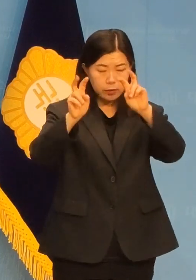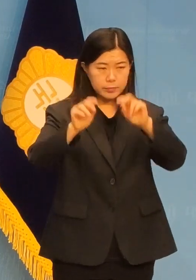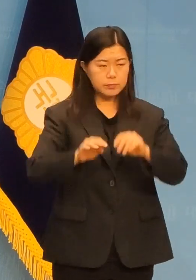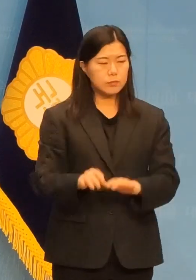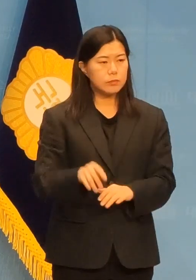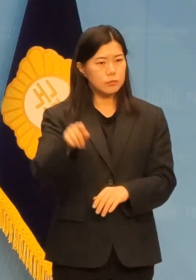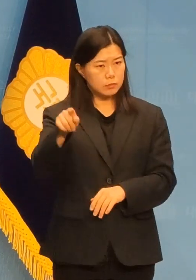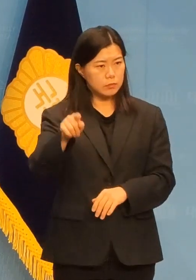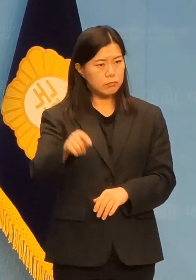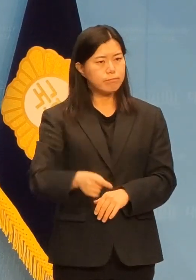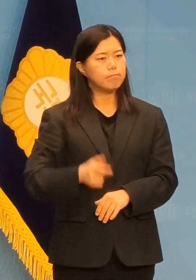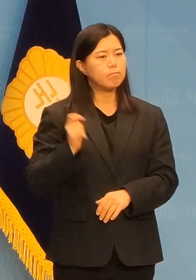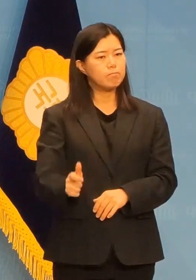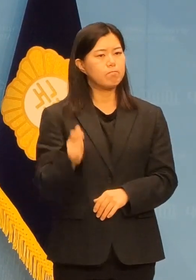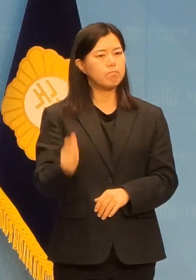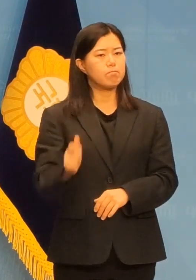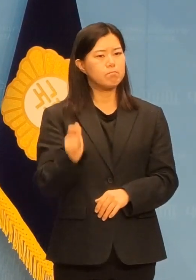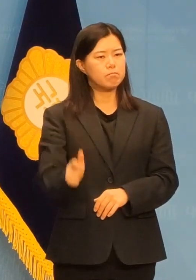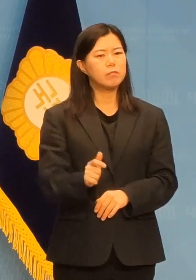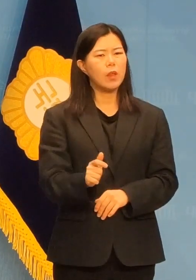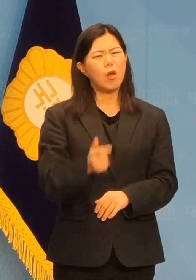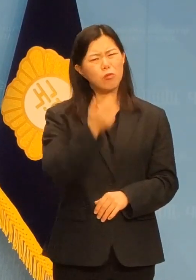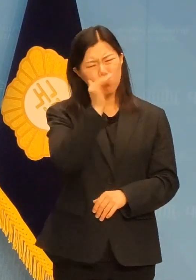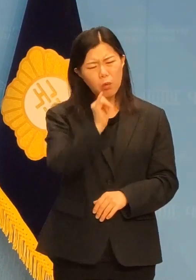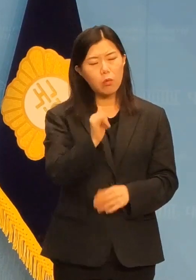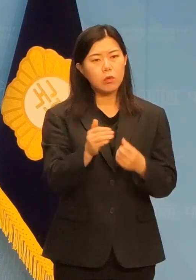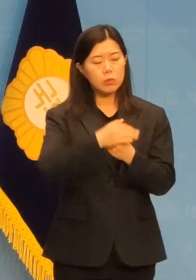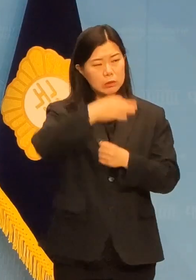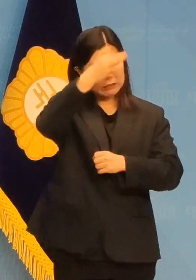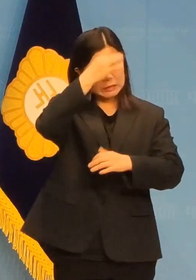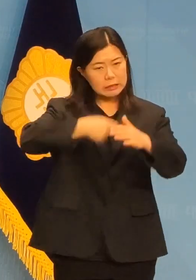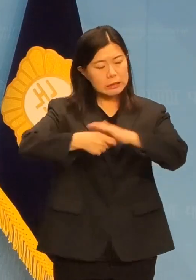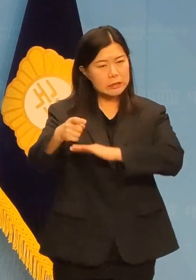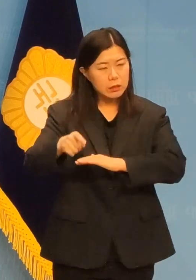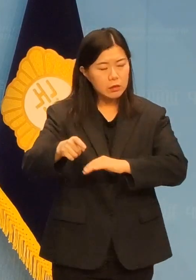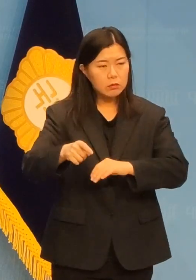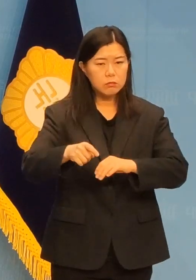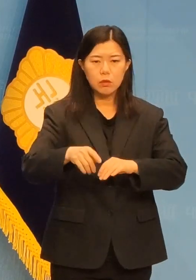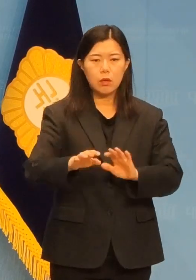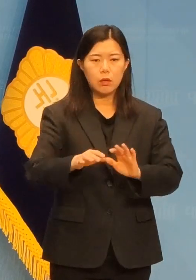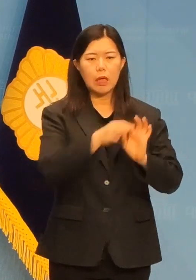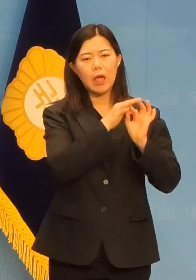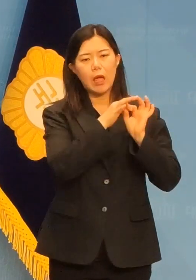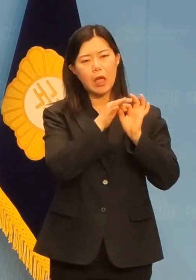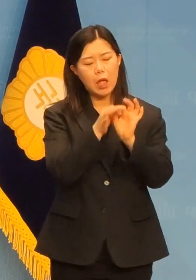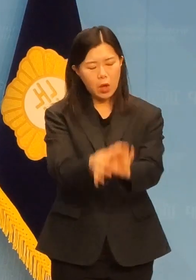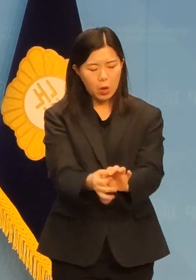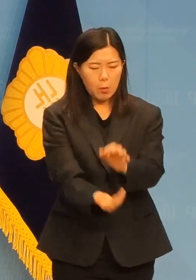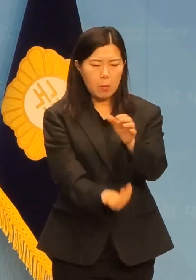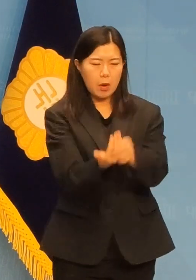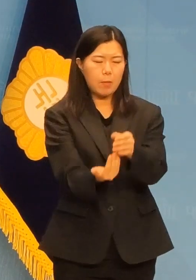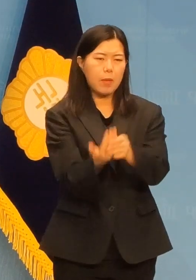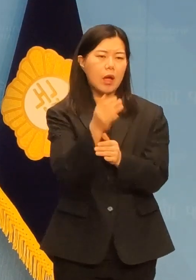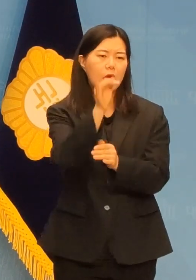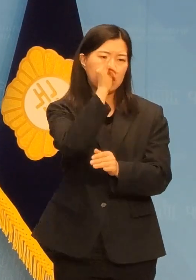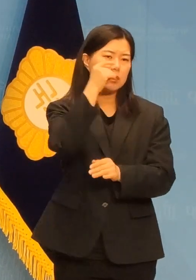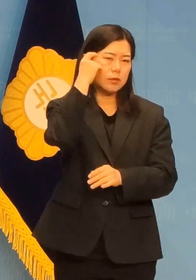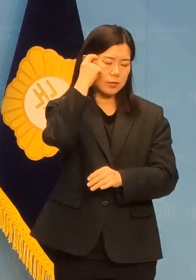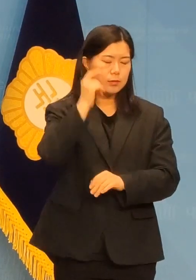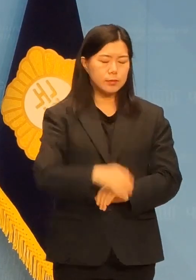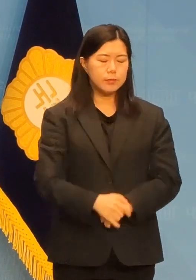빼앗은 기업이 버틸 수 있는 구조에서는 기술 탈취가 사라질 수 없다는 명확한